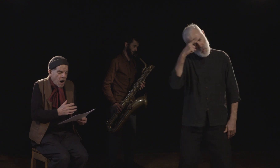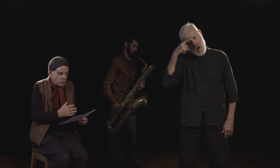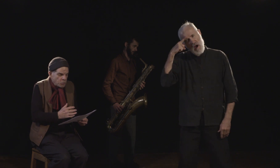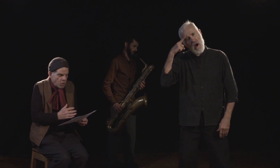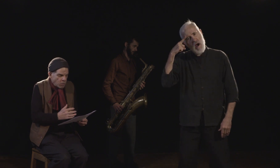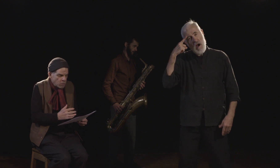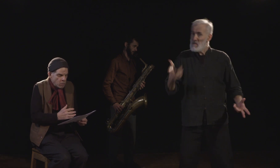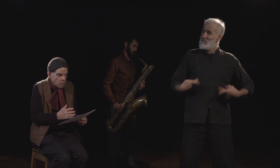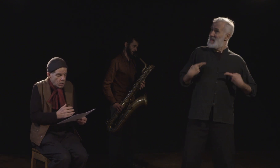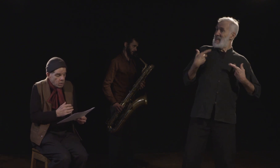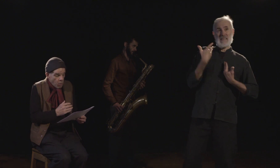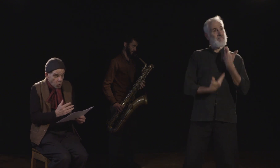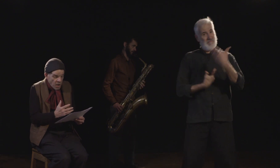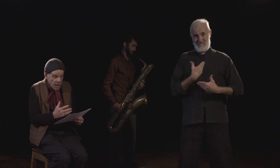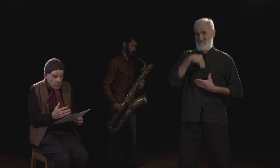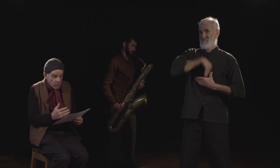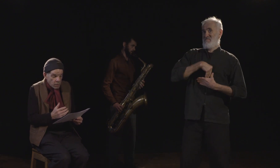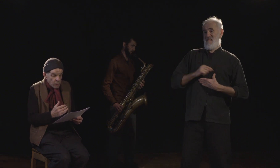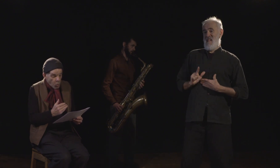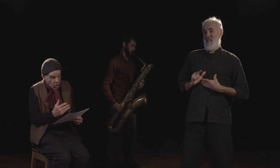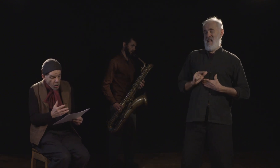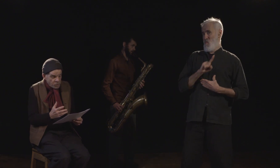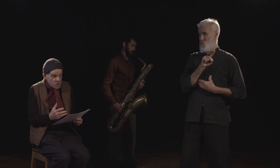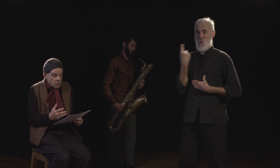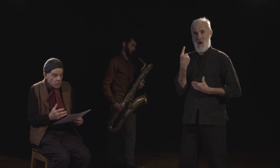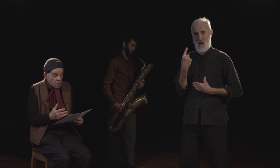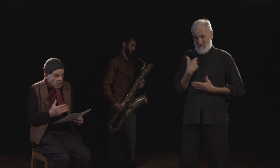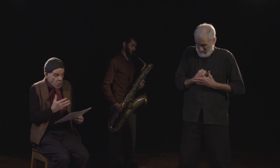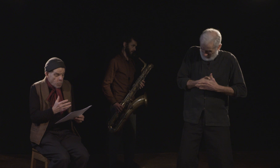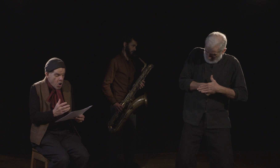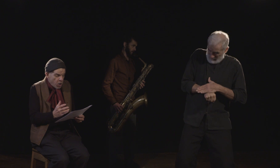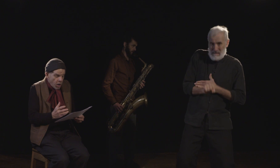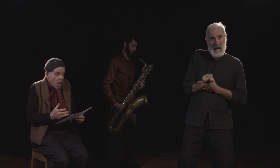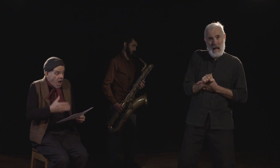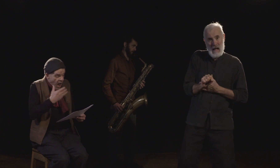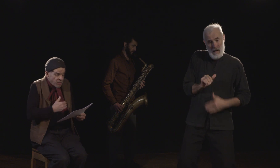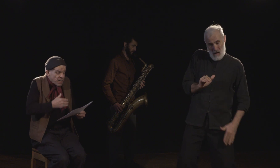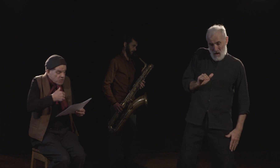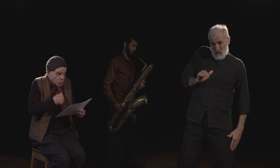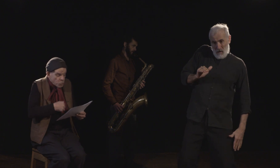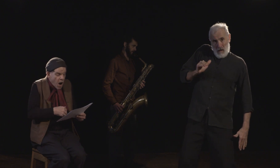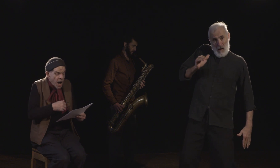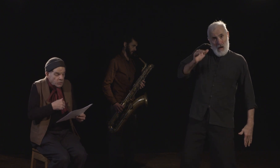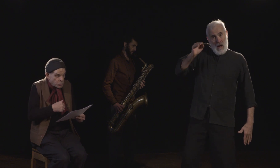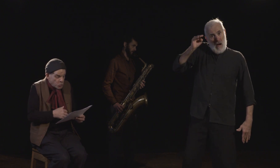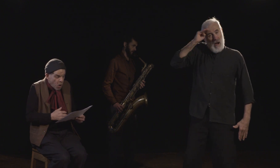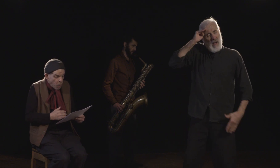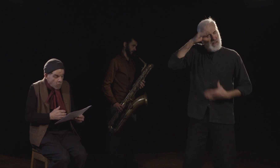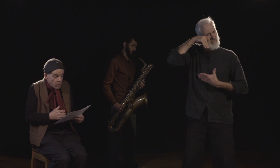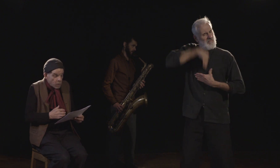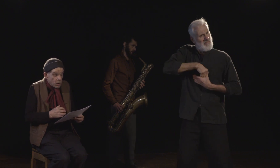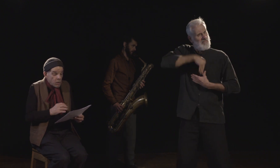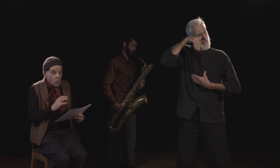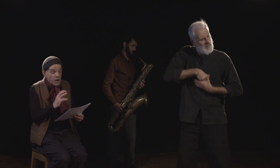son noir dedans. On naît, on grandit et on meurt avec son noir